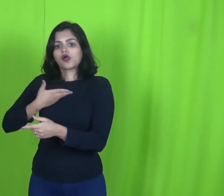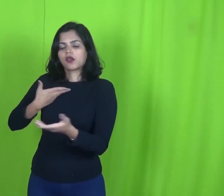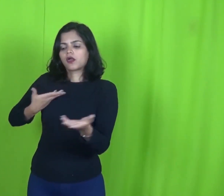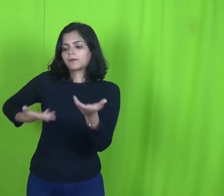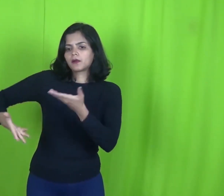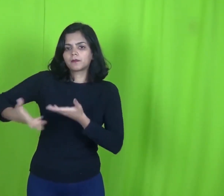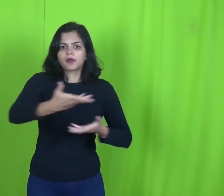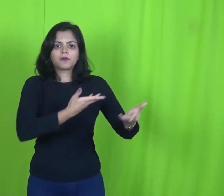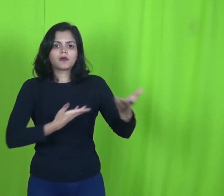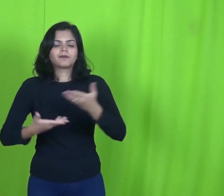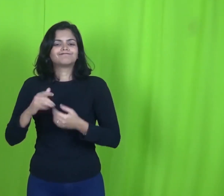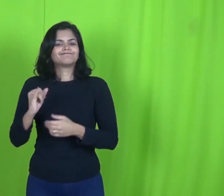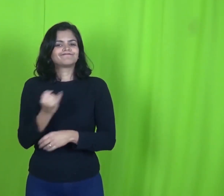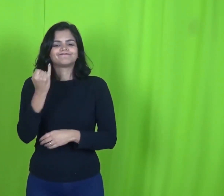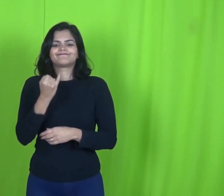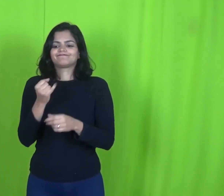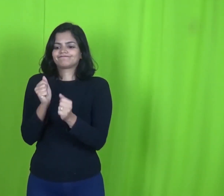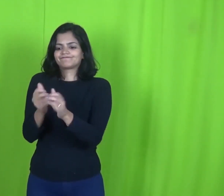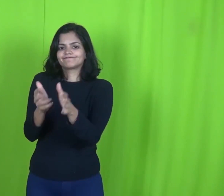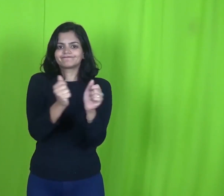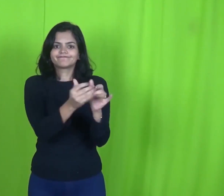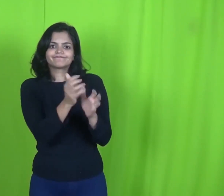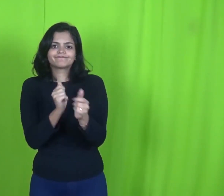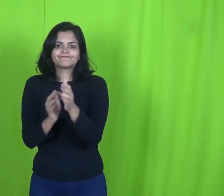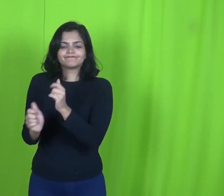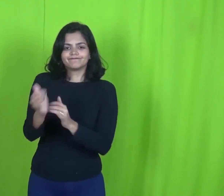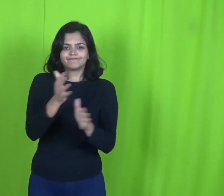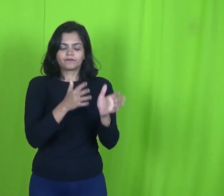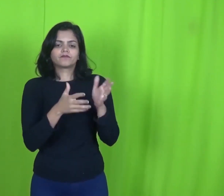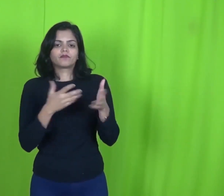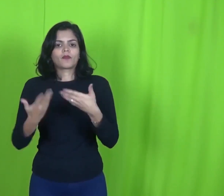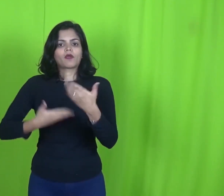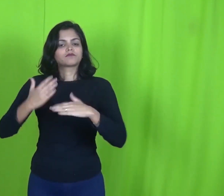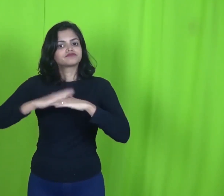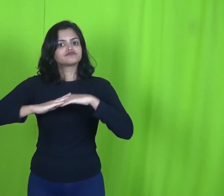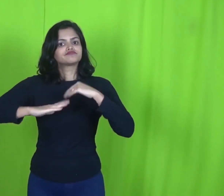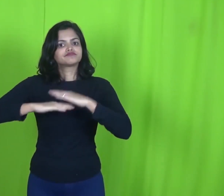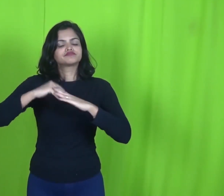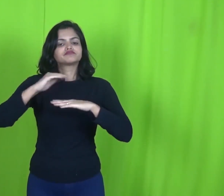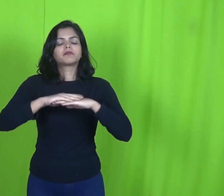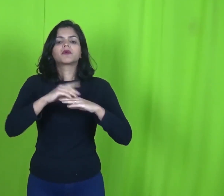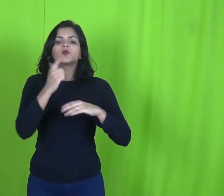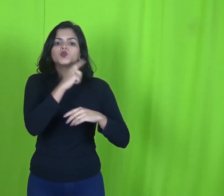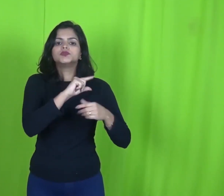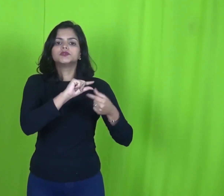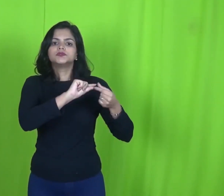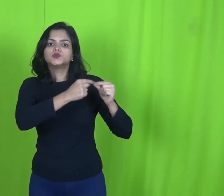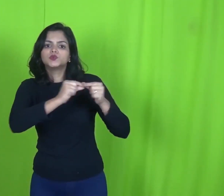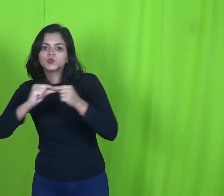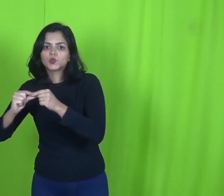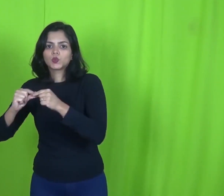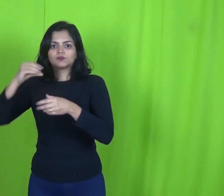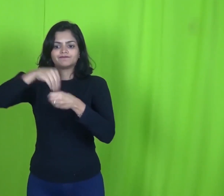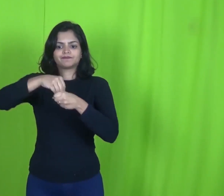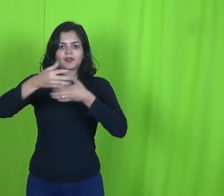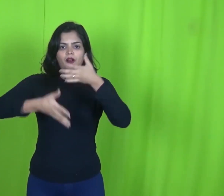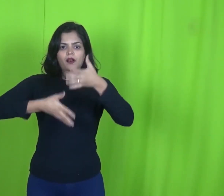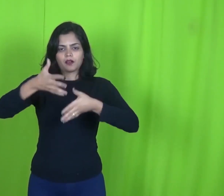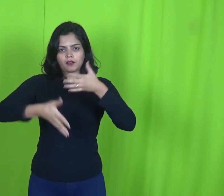troca por meio da língua de sinais, essa prática de frases em línguas de sinais, estruturas da língua de sinais.